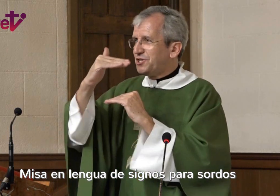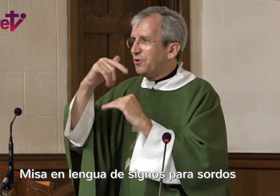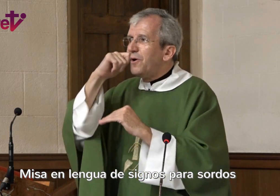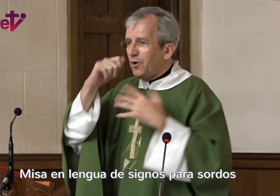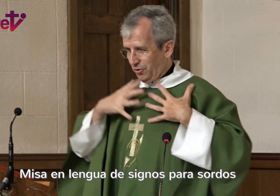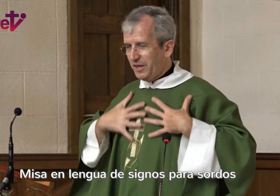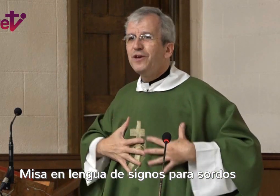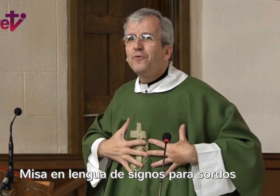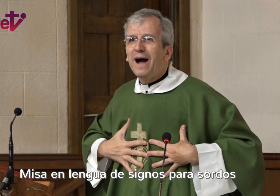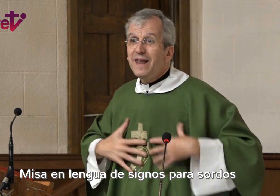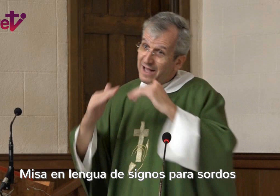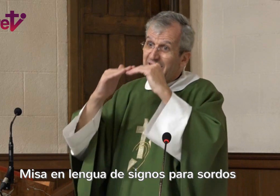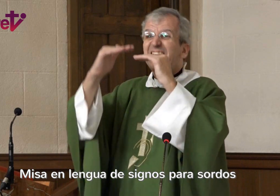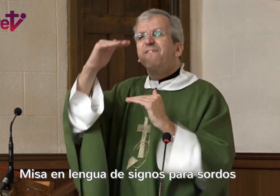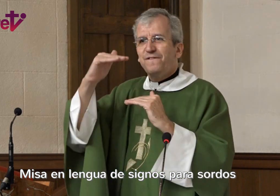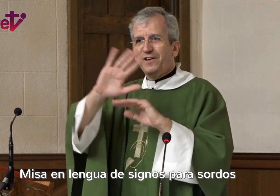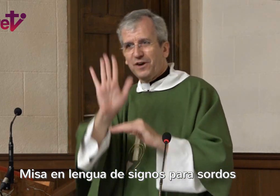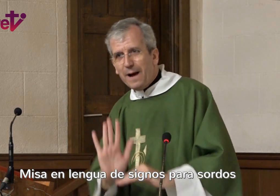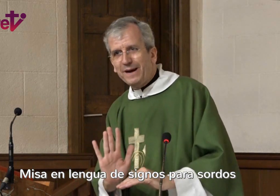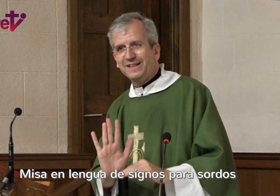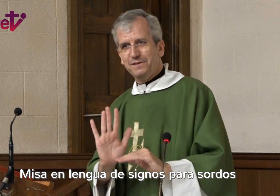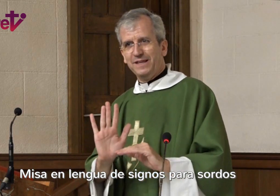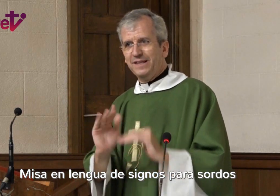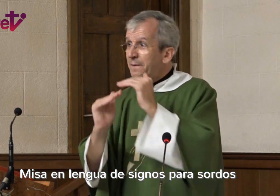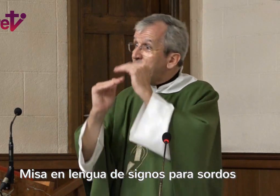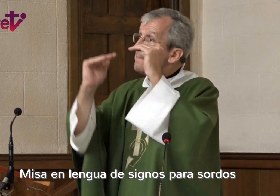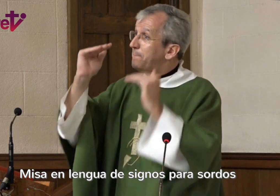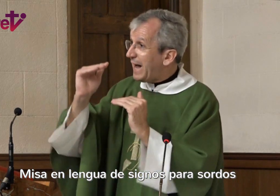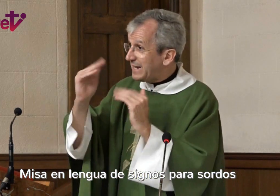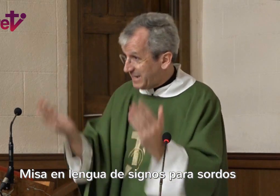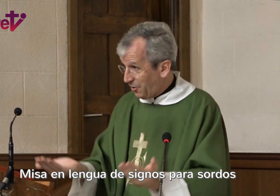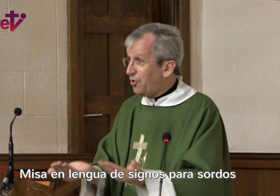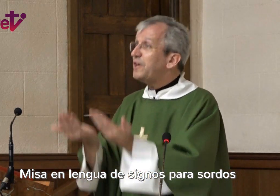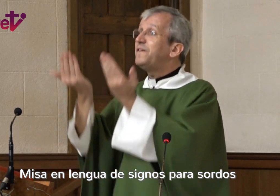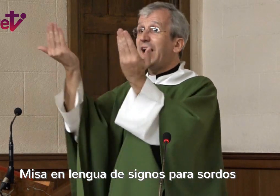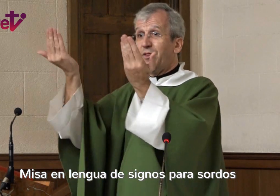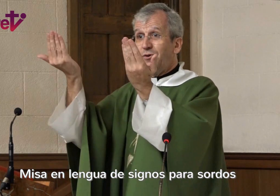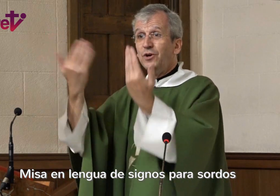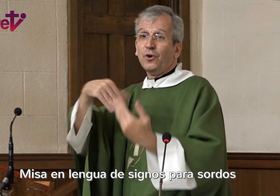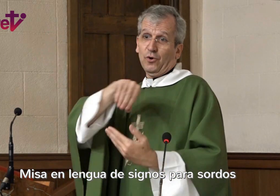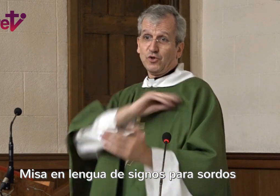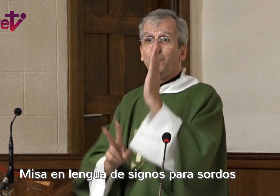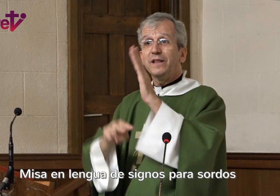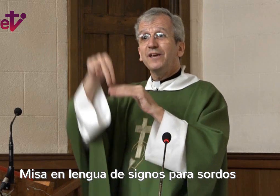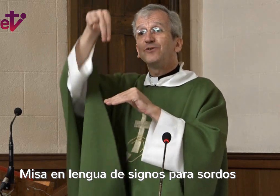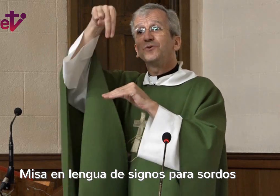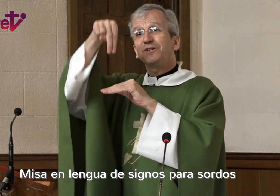ha hecho condición humana inferior aparentemente para ser glorificado con su muerte y con su